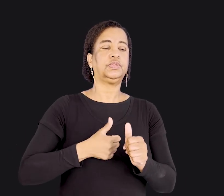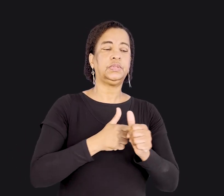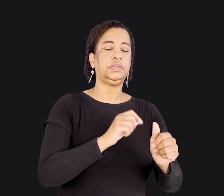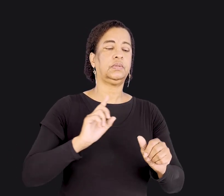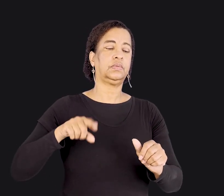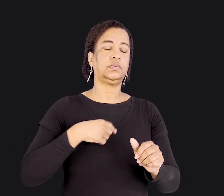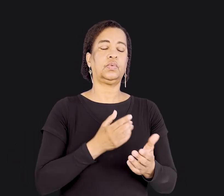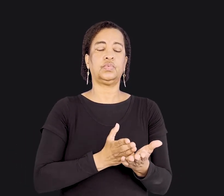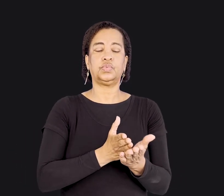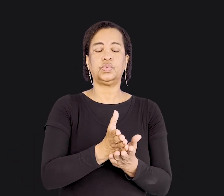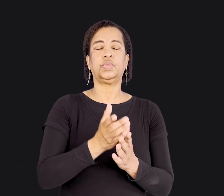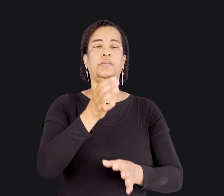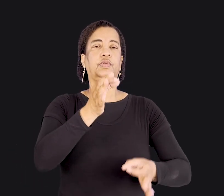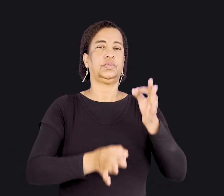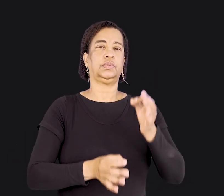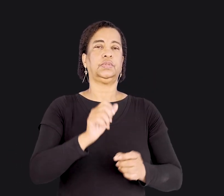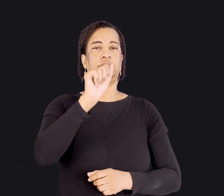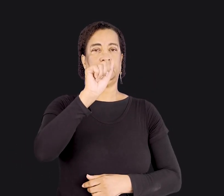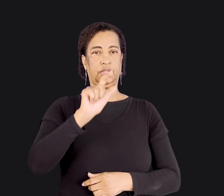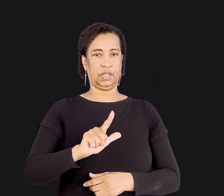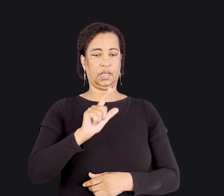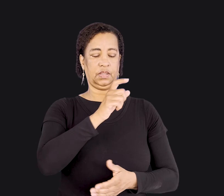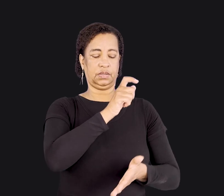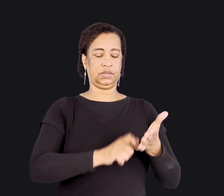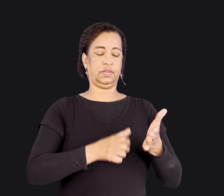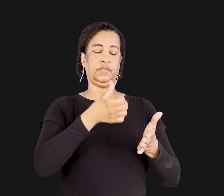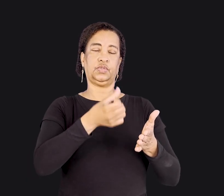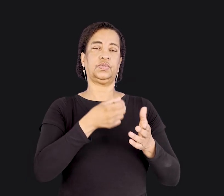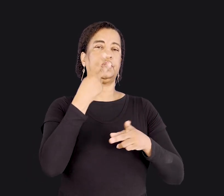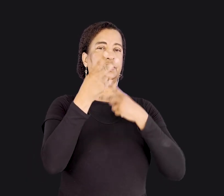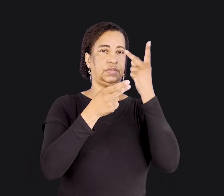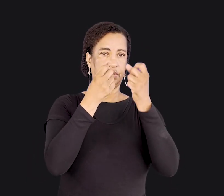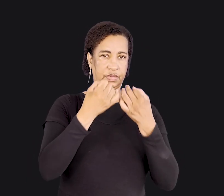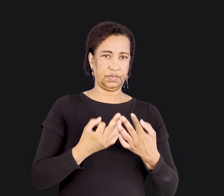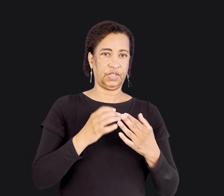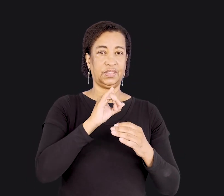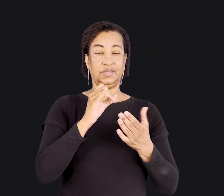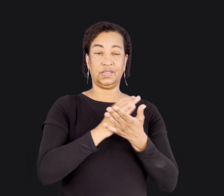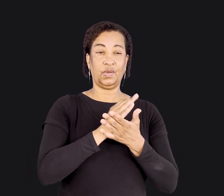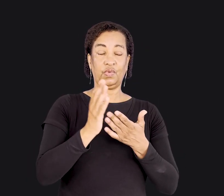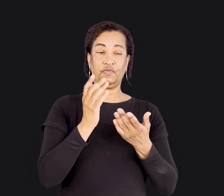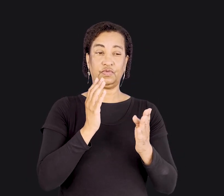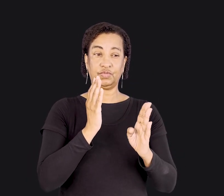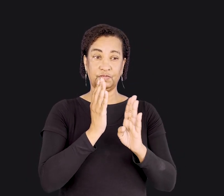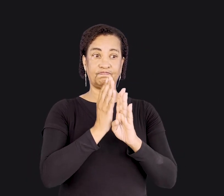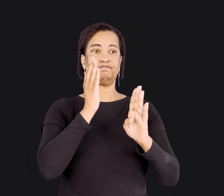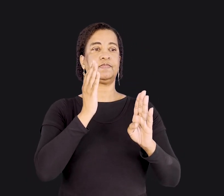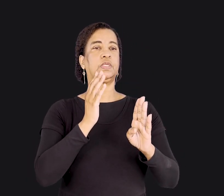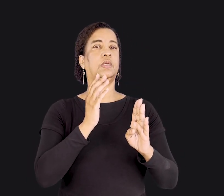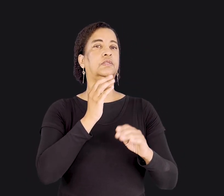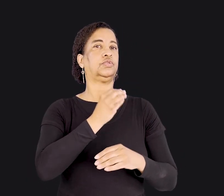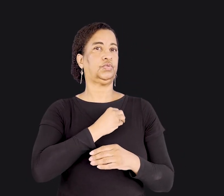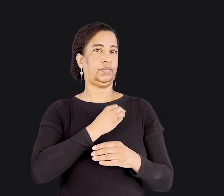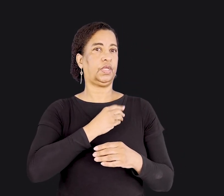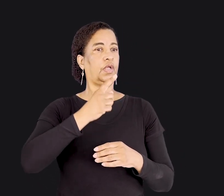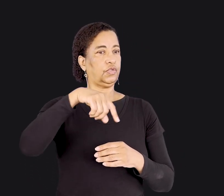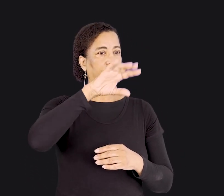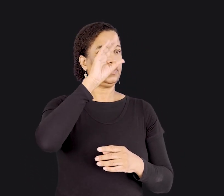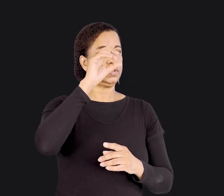justiça. Gálatas 6 diz assim: irmãos, se alguém for surpreendido em algum pecado, vocês que são espirituais